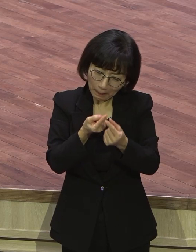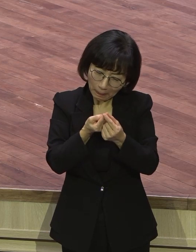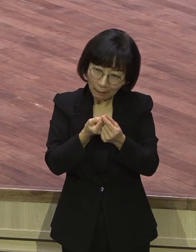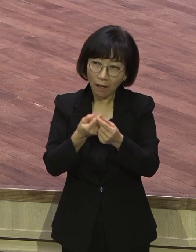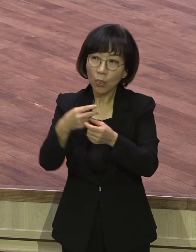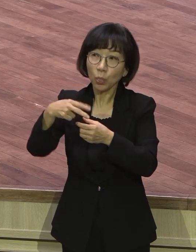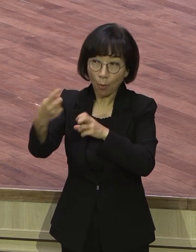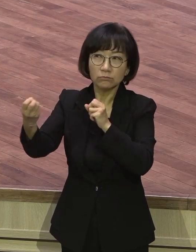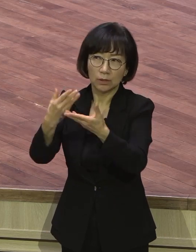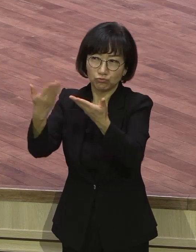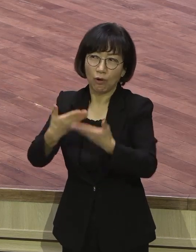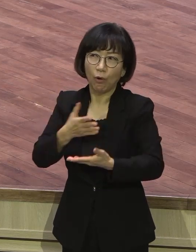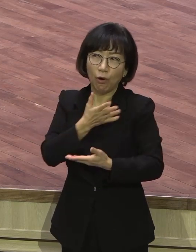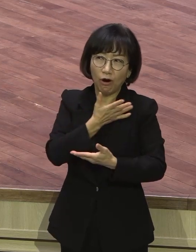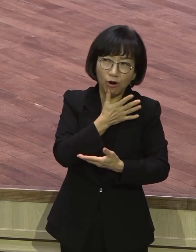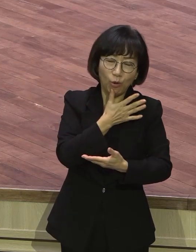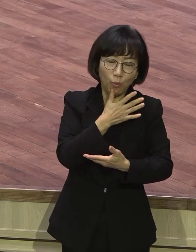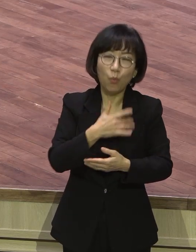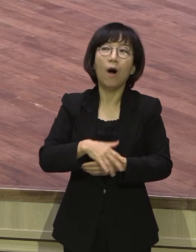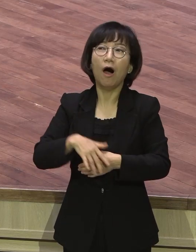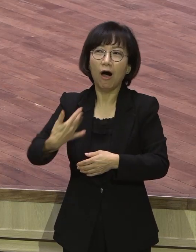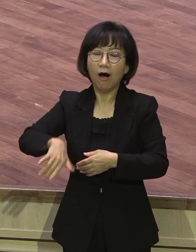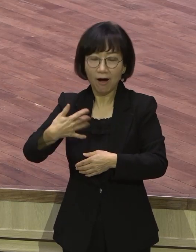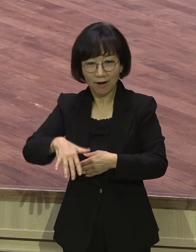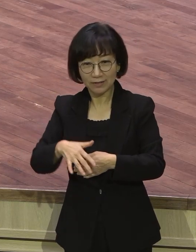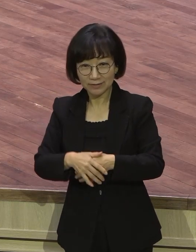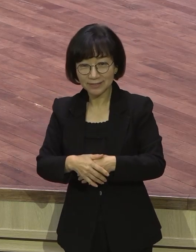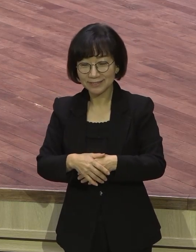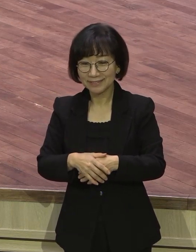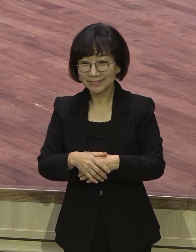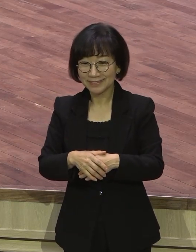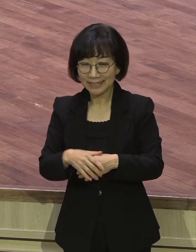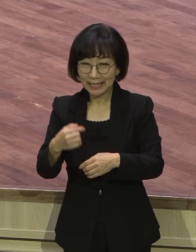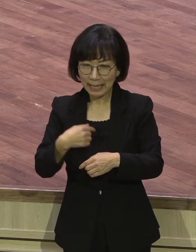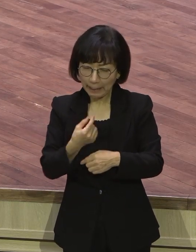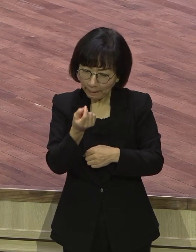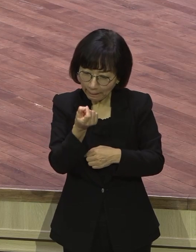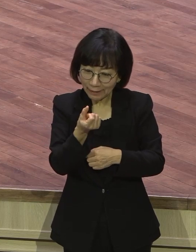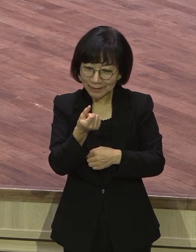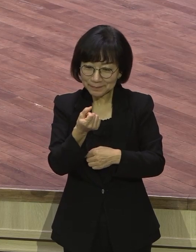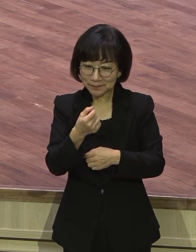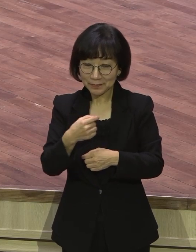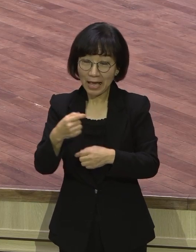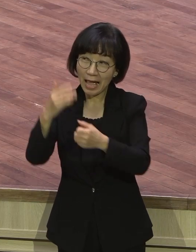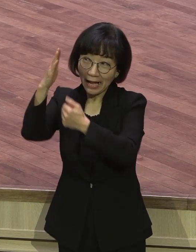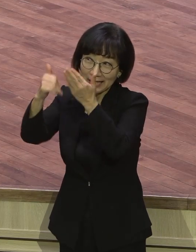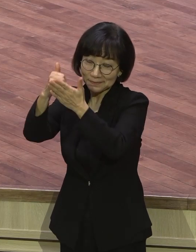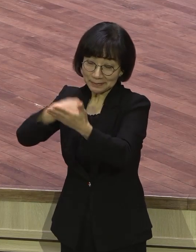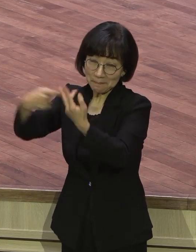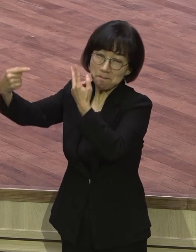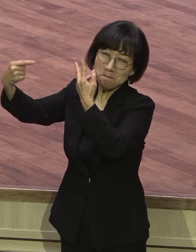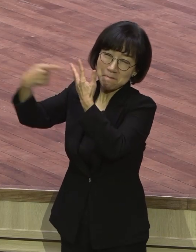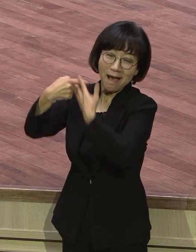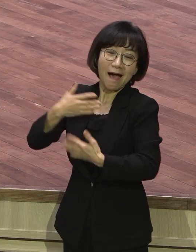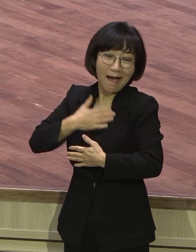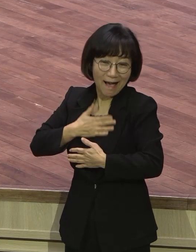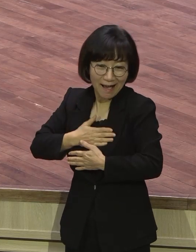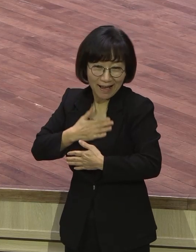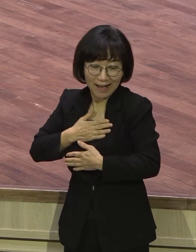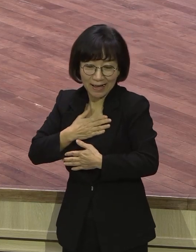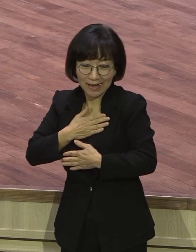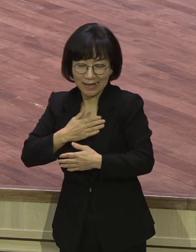아니에요 근데 이런 것도 응답해 샤안 뭐 사소한 거 나를 너무 잘 아시니까 이런 거죠